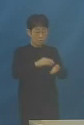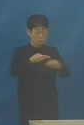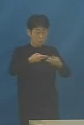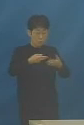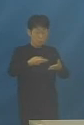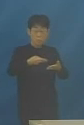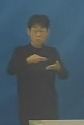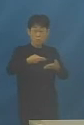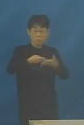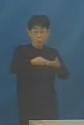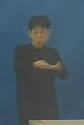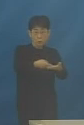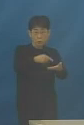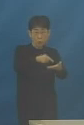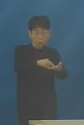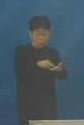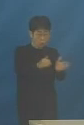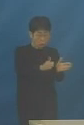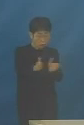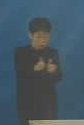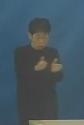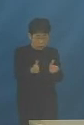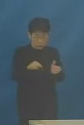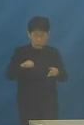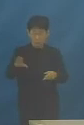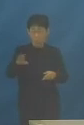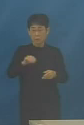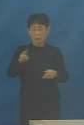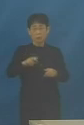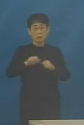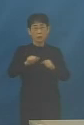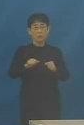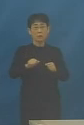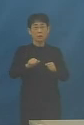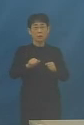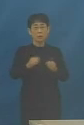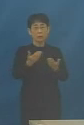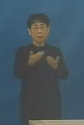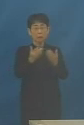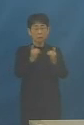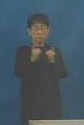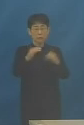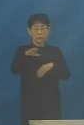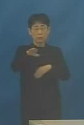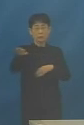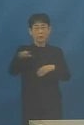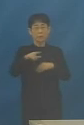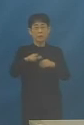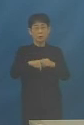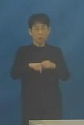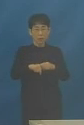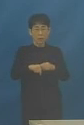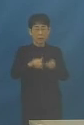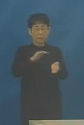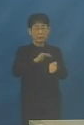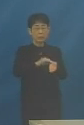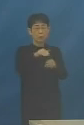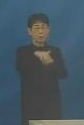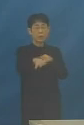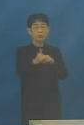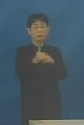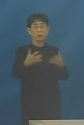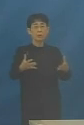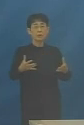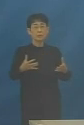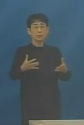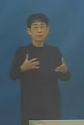使えるようにした方がいいと思います学舎のみなさんは糸ですね移動系の方が多いので病院のベッド